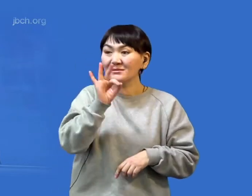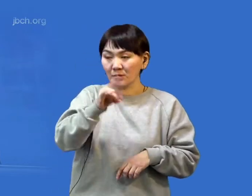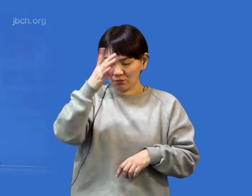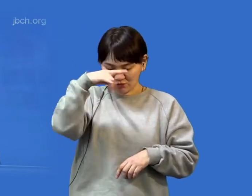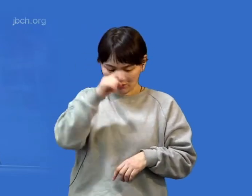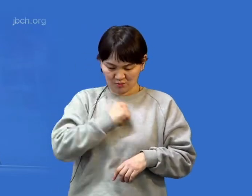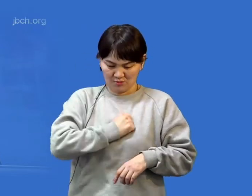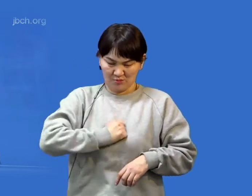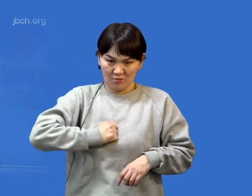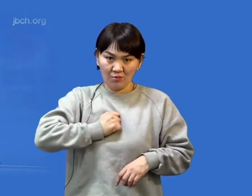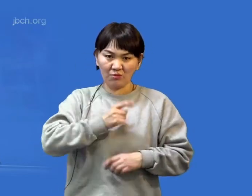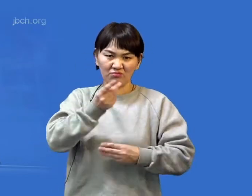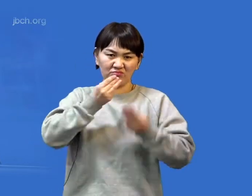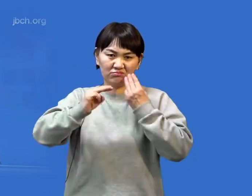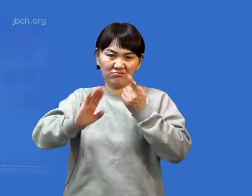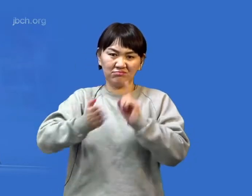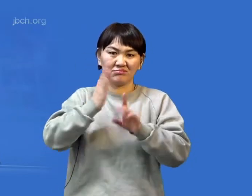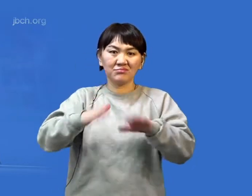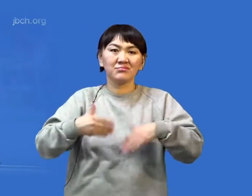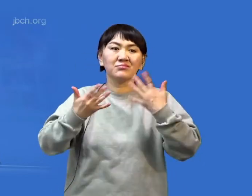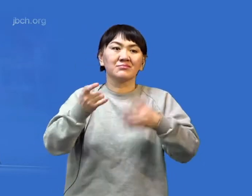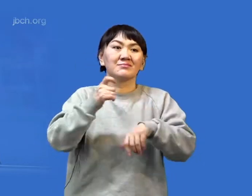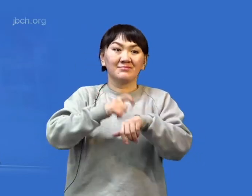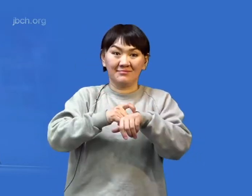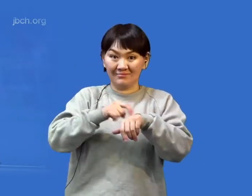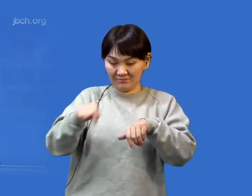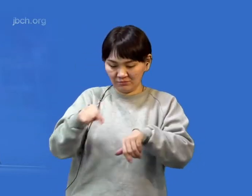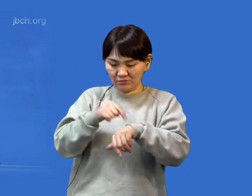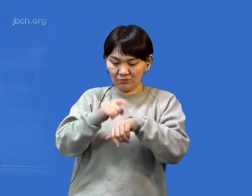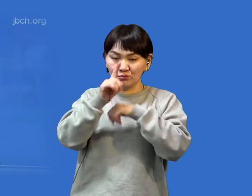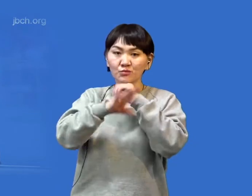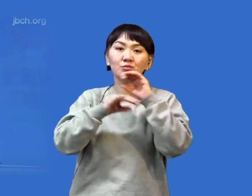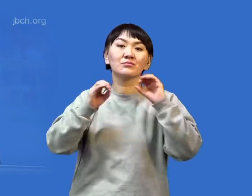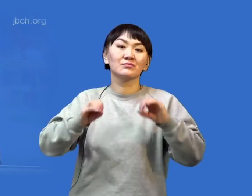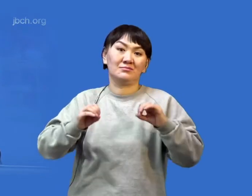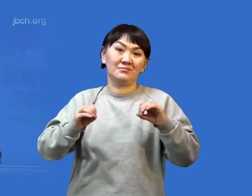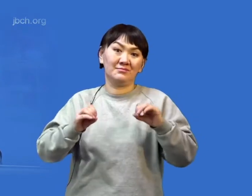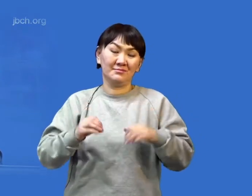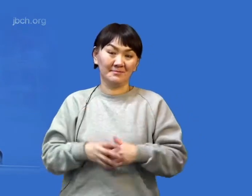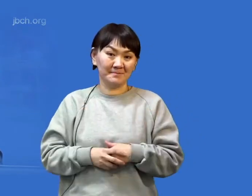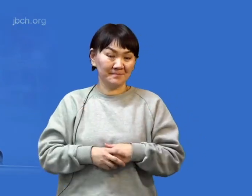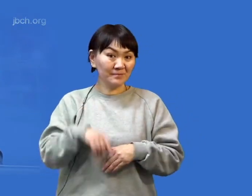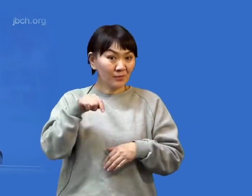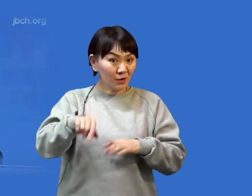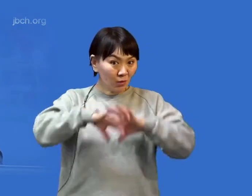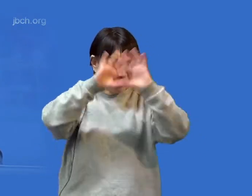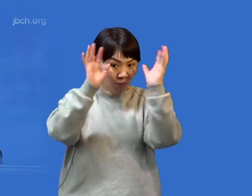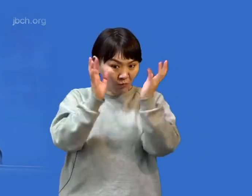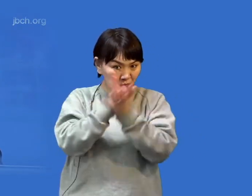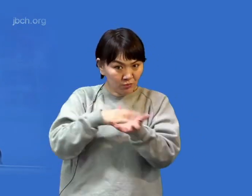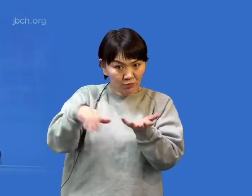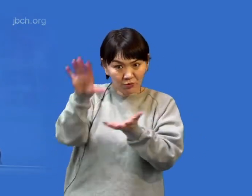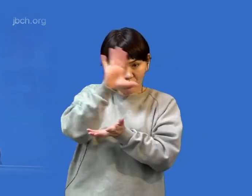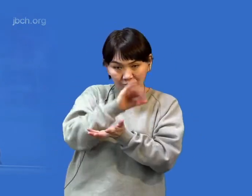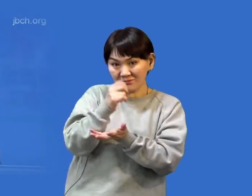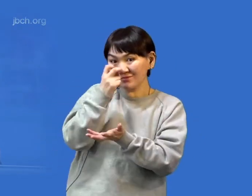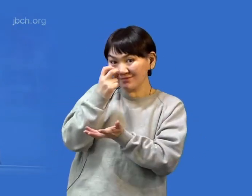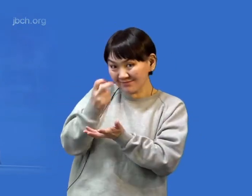хилэн шүүлт буух тэр өдөр байх болно. За энэ бүхнийг хараад